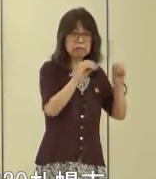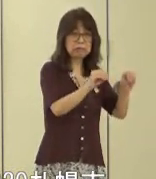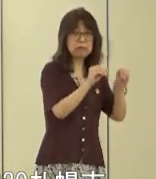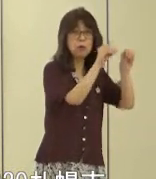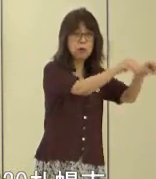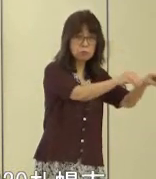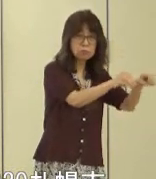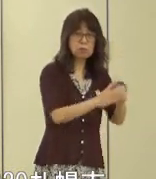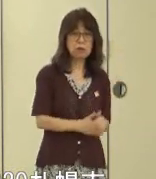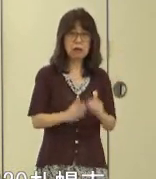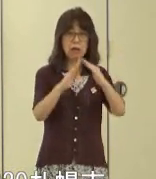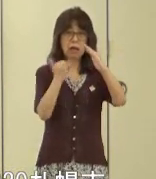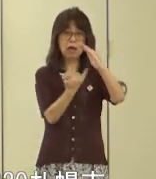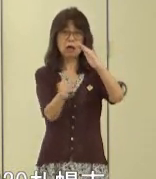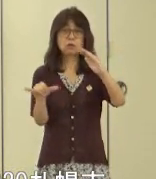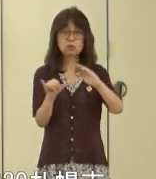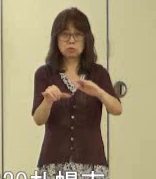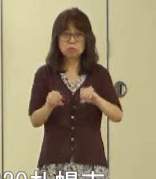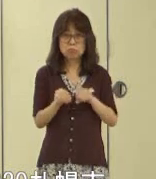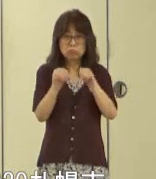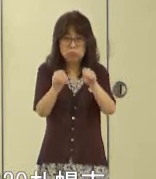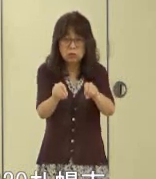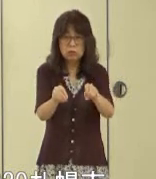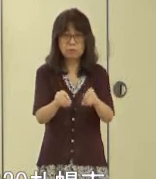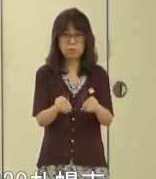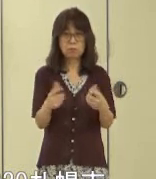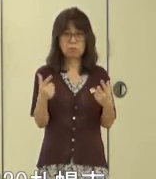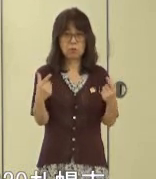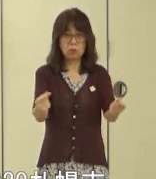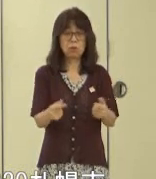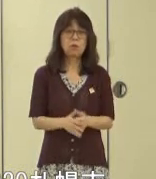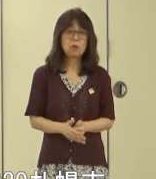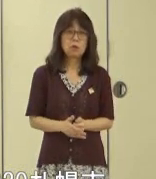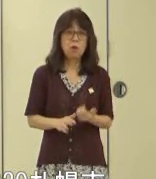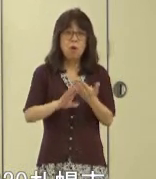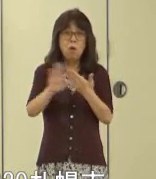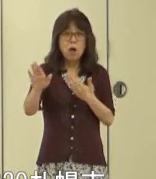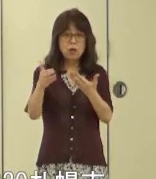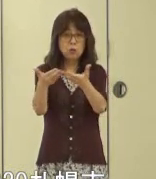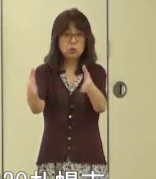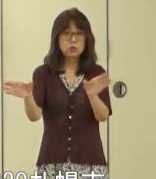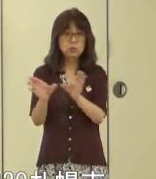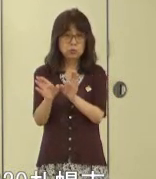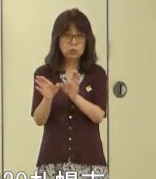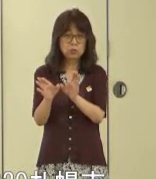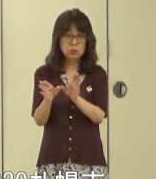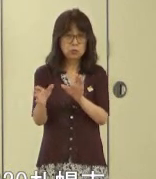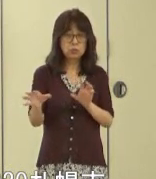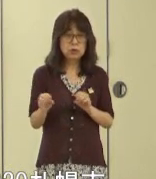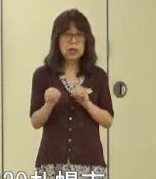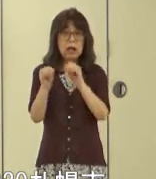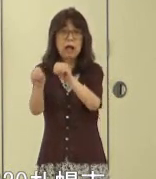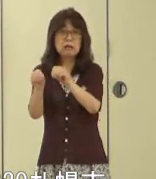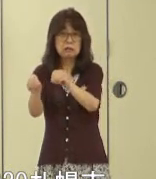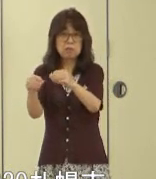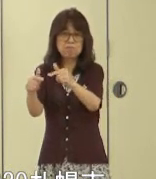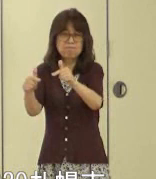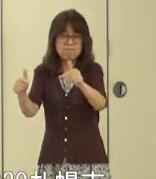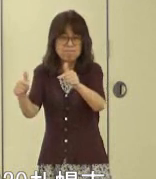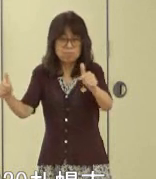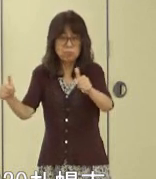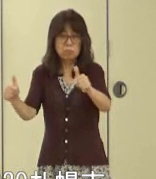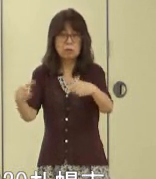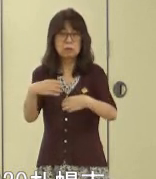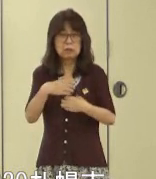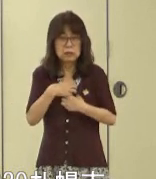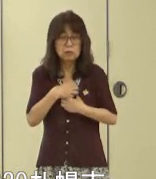そうでありますけど、他のグループに対して感染を拡大をするリスクということ